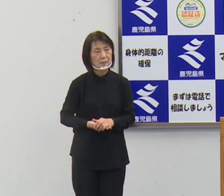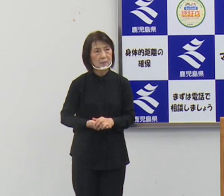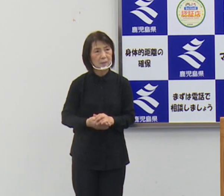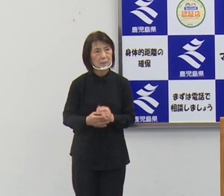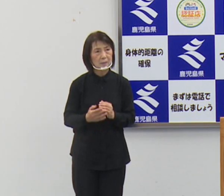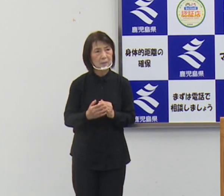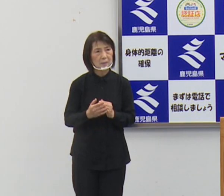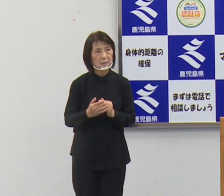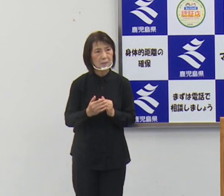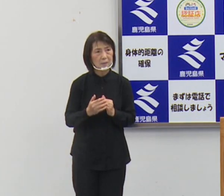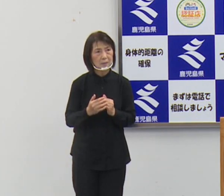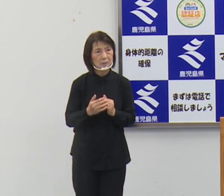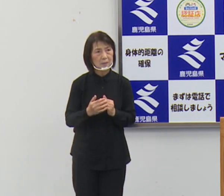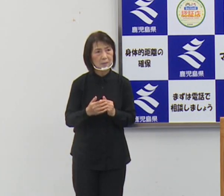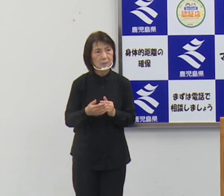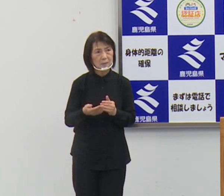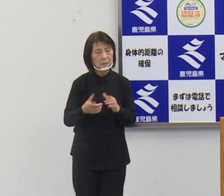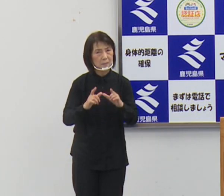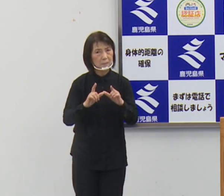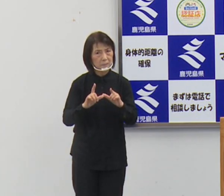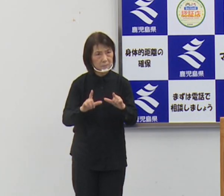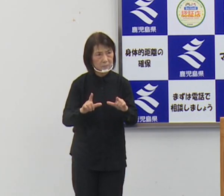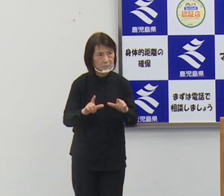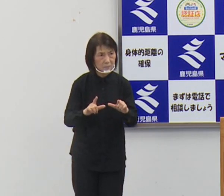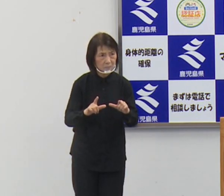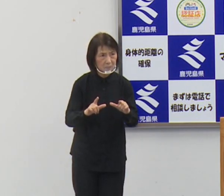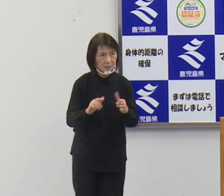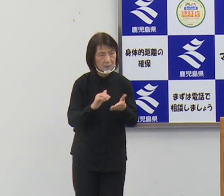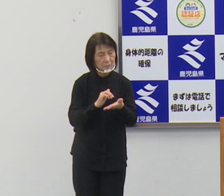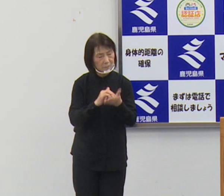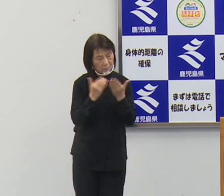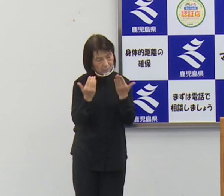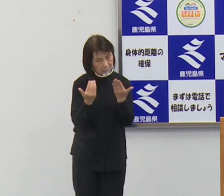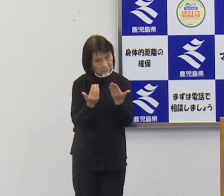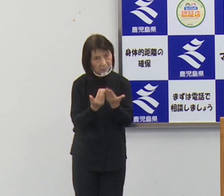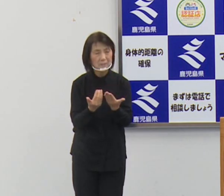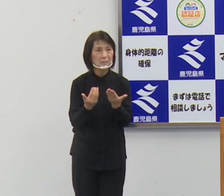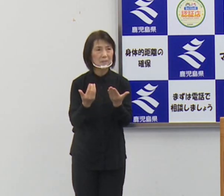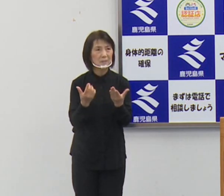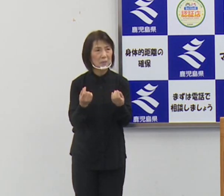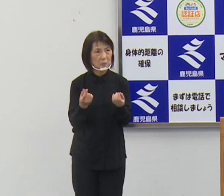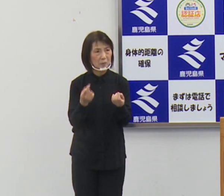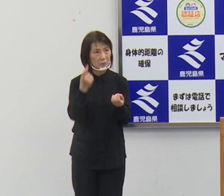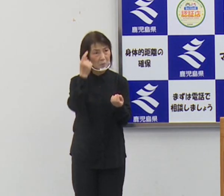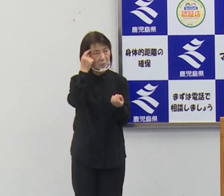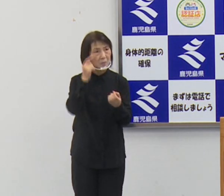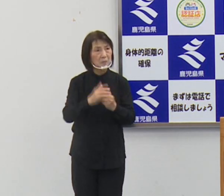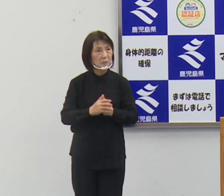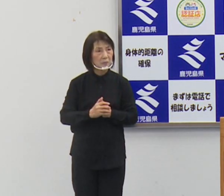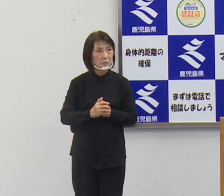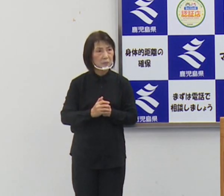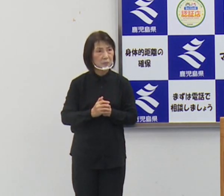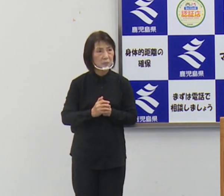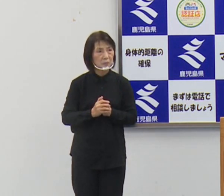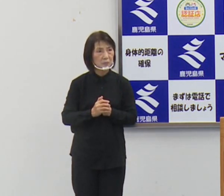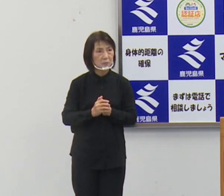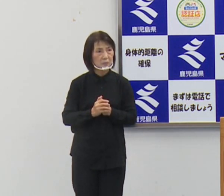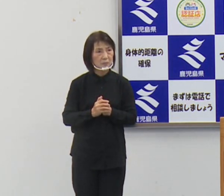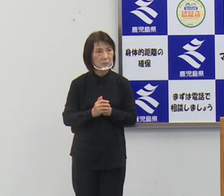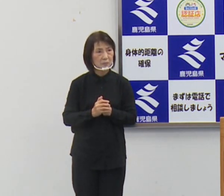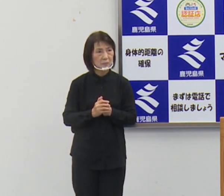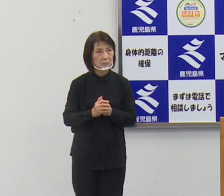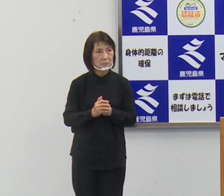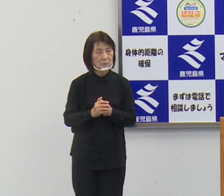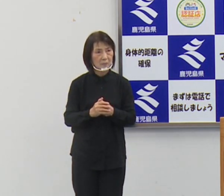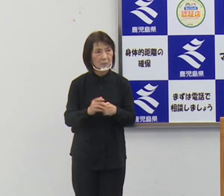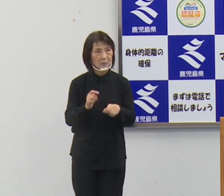った練習をしてもいいということでしょうか。 だいたいそれぐらいと思ってます。 この必要最小限の時間および人